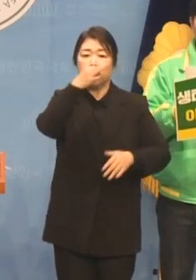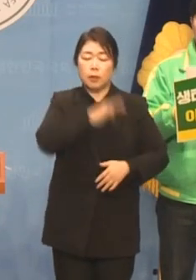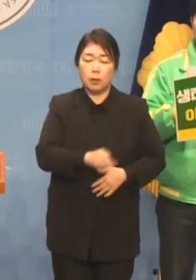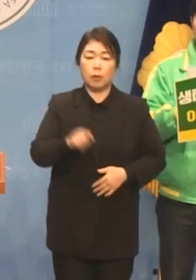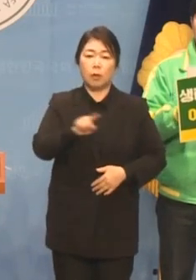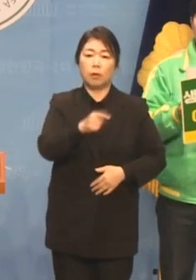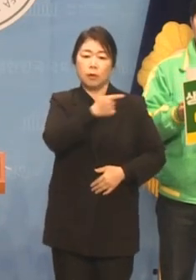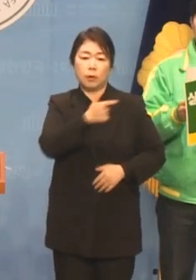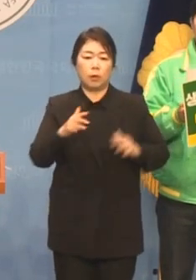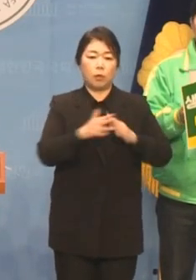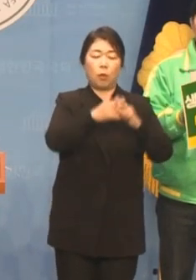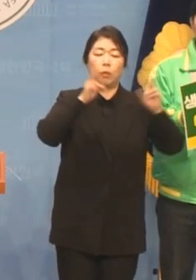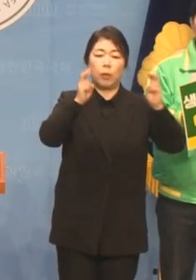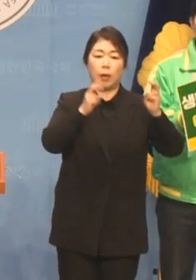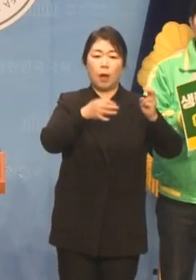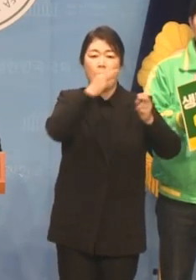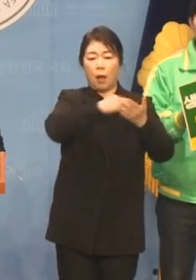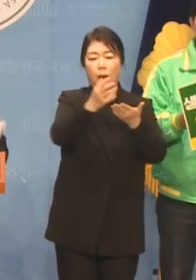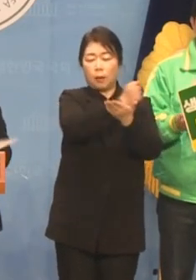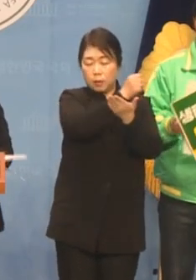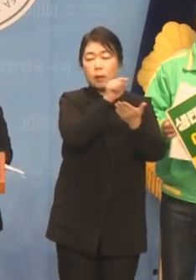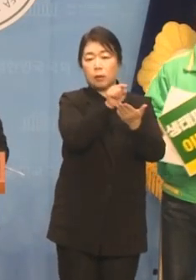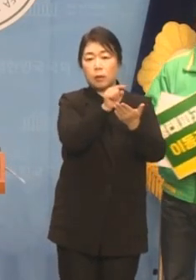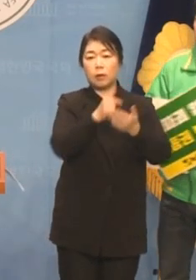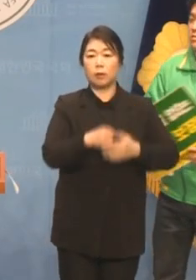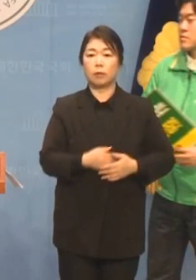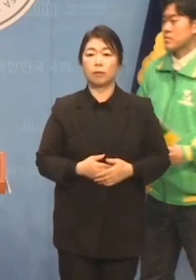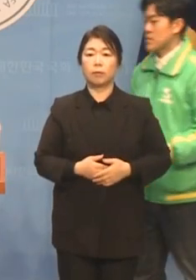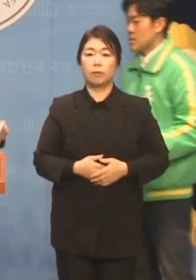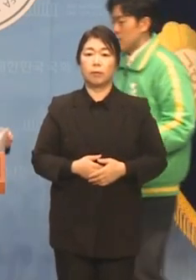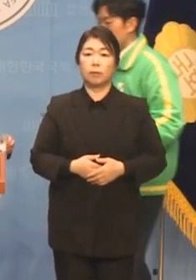대형 토건 자본이 독식하게 될